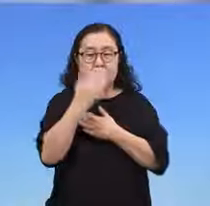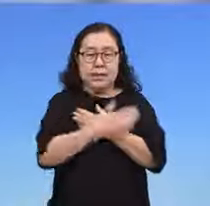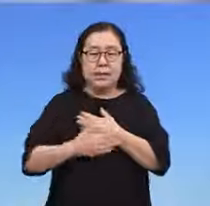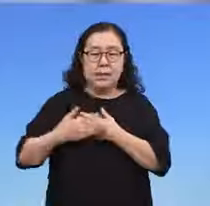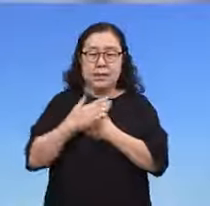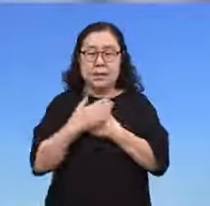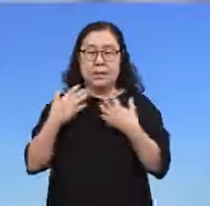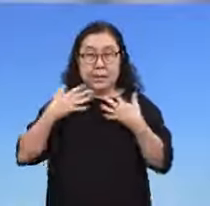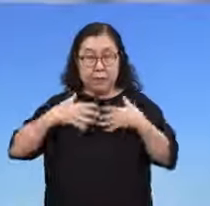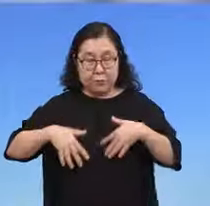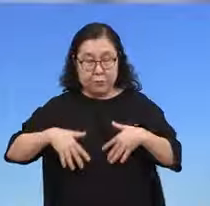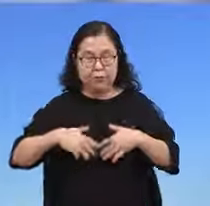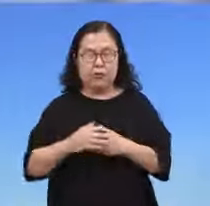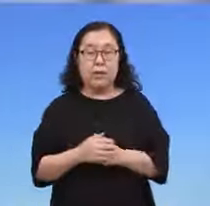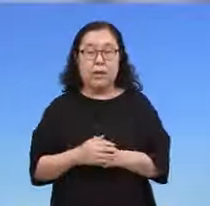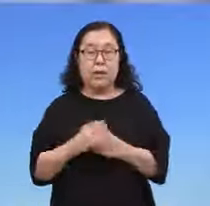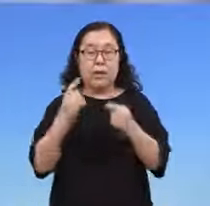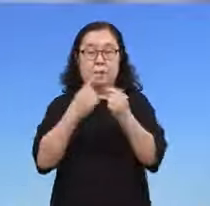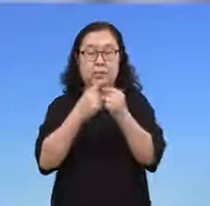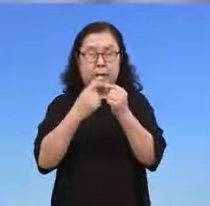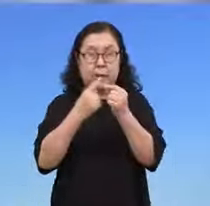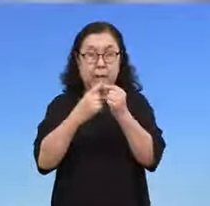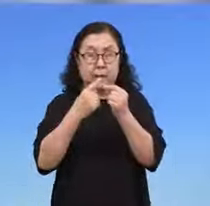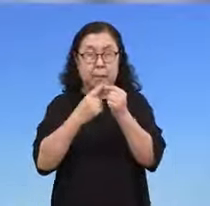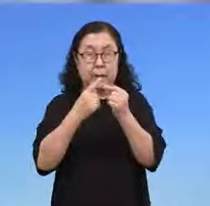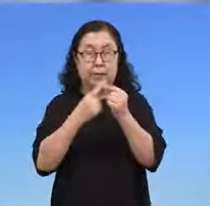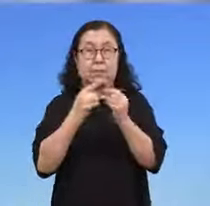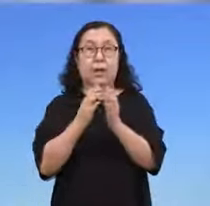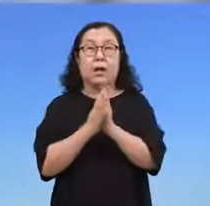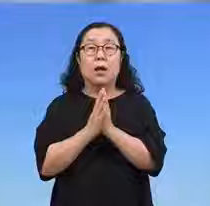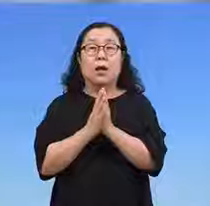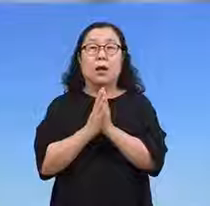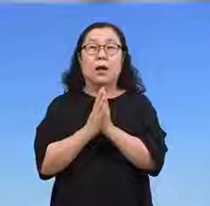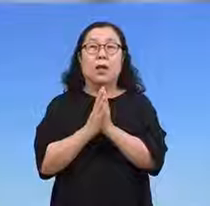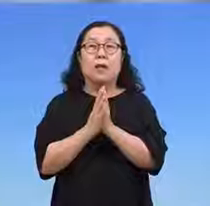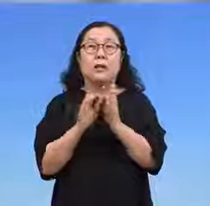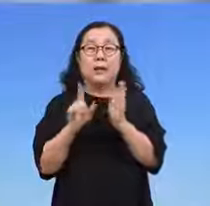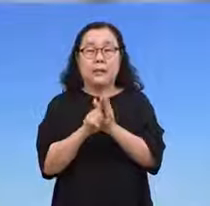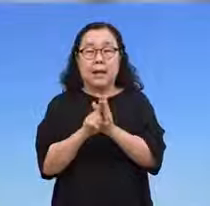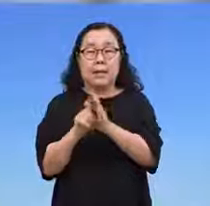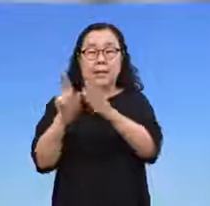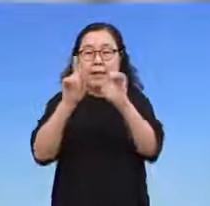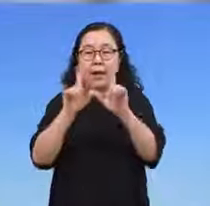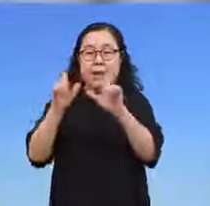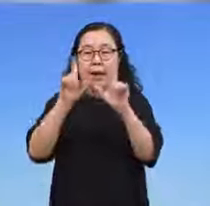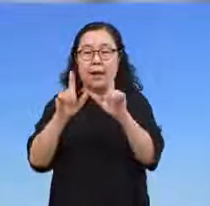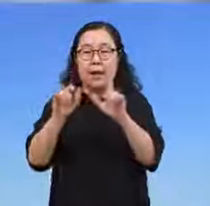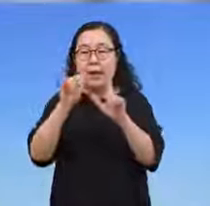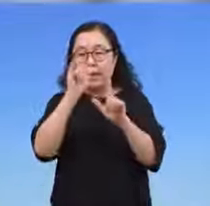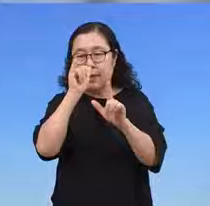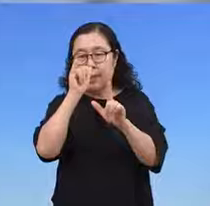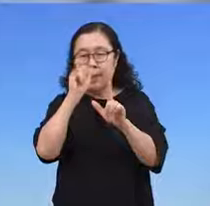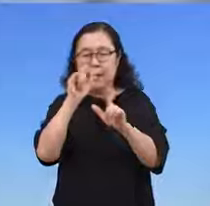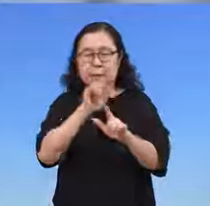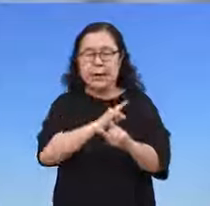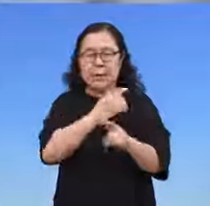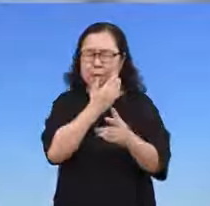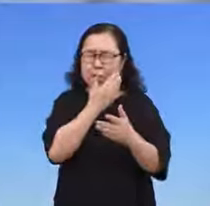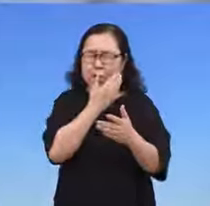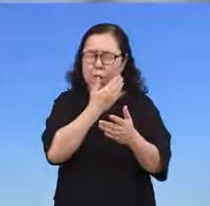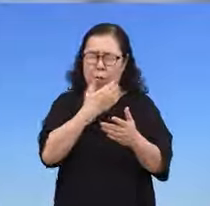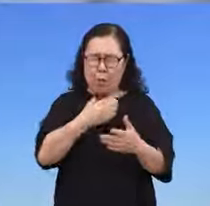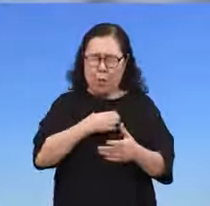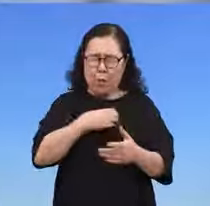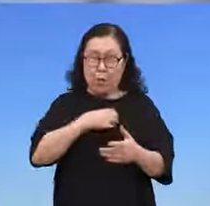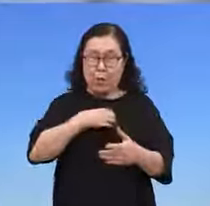두 가지 메시지 중에 첫 번째 메시지가 뭐냐, 여러분 신앙생활에 있어서 가장 위험한 것, 하나님과의 고립된 상태라는